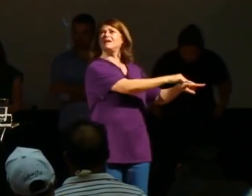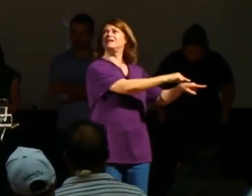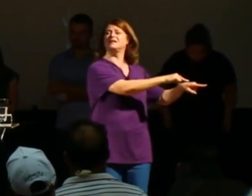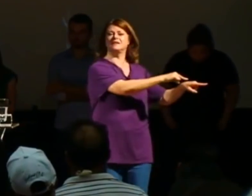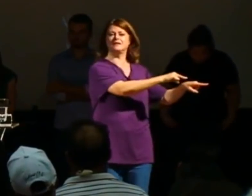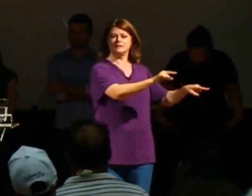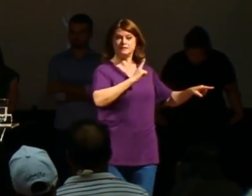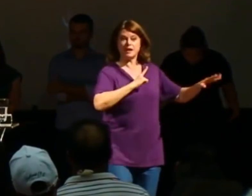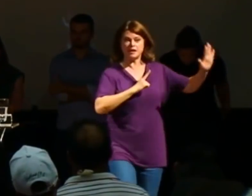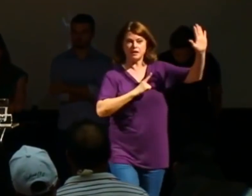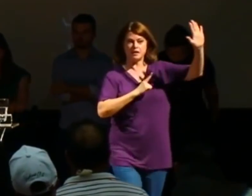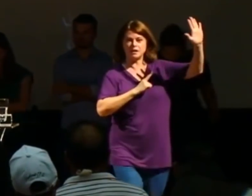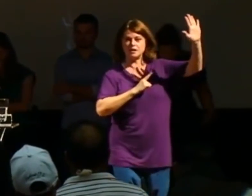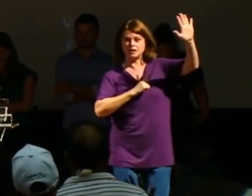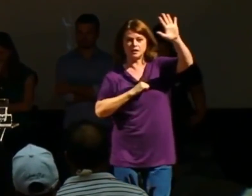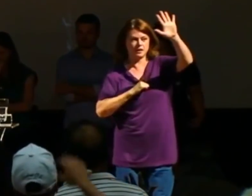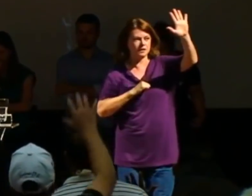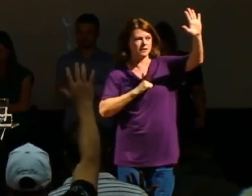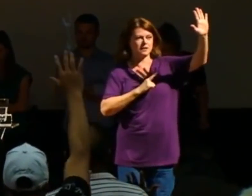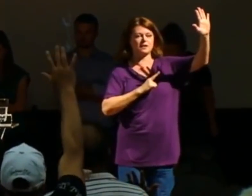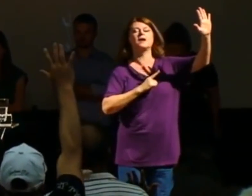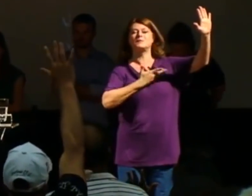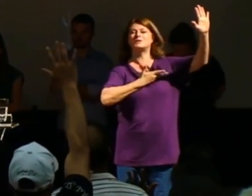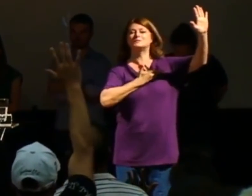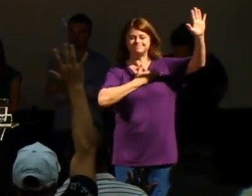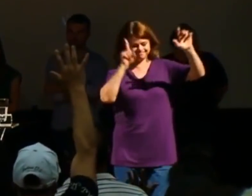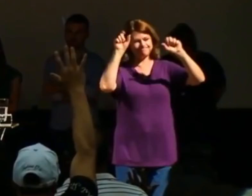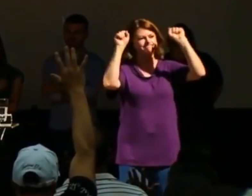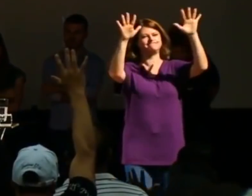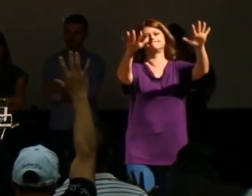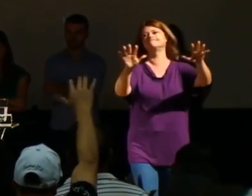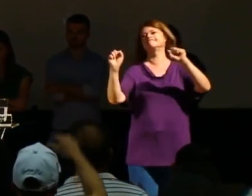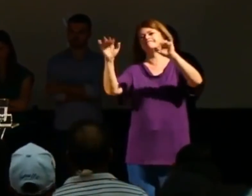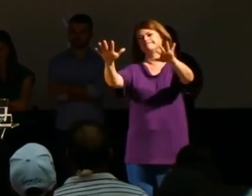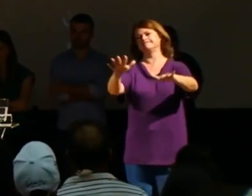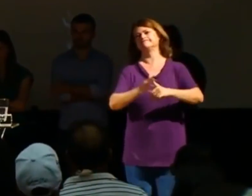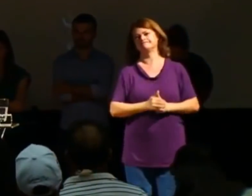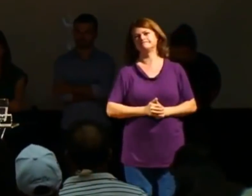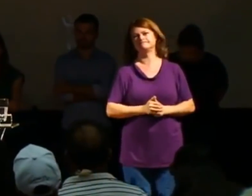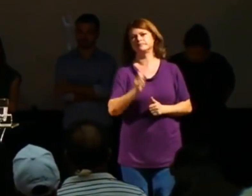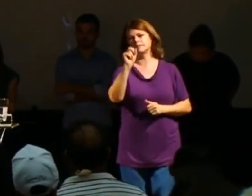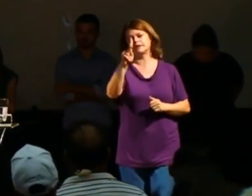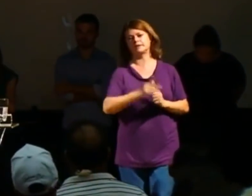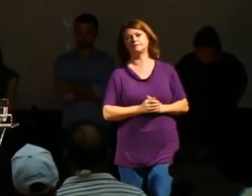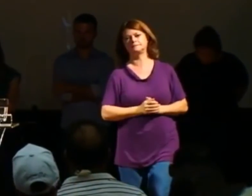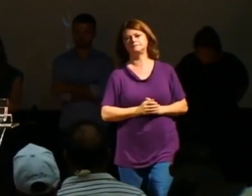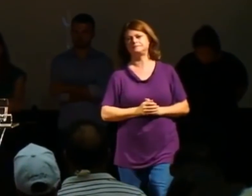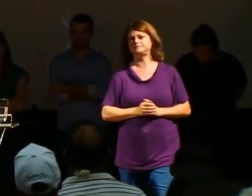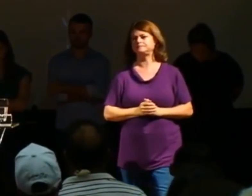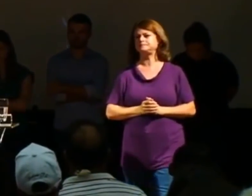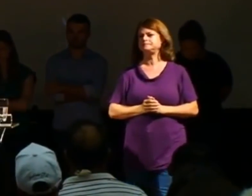Se você quer orar por alguém, levante sua mão. Eu preciso orar por alguém. Deus abençoe vocês. Pode abaixar a mão. Alguém aqui